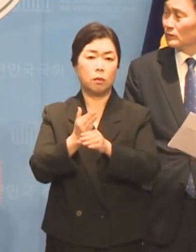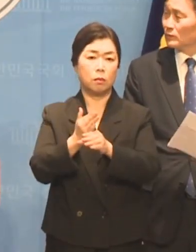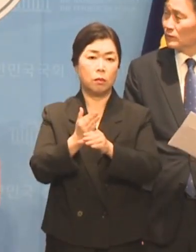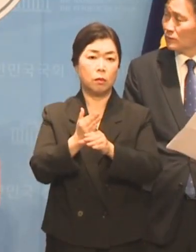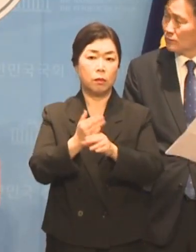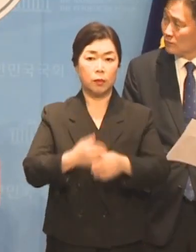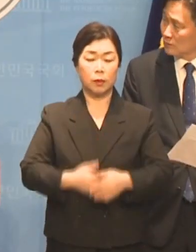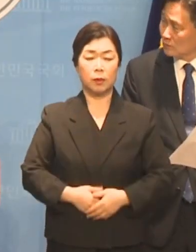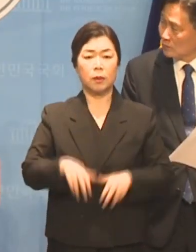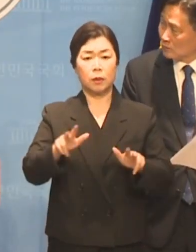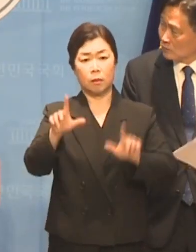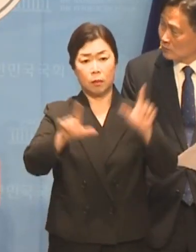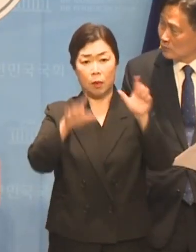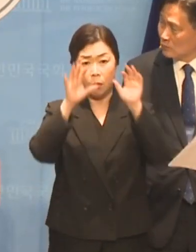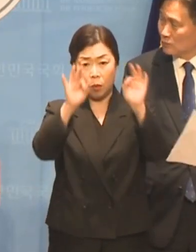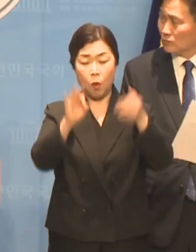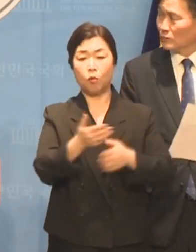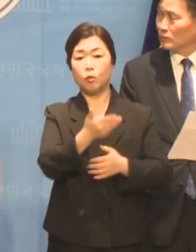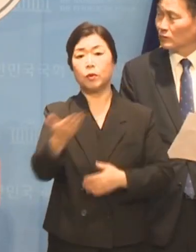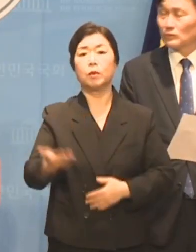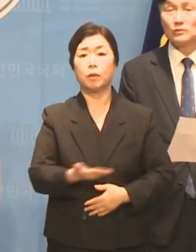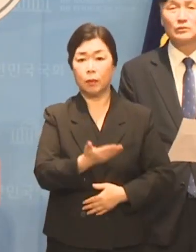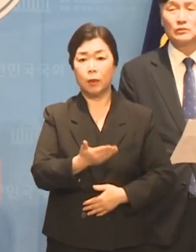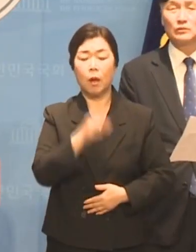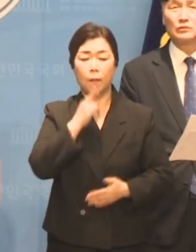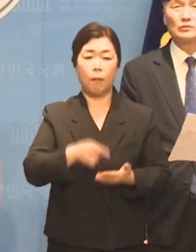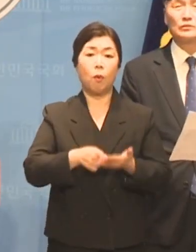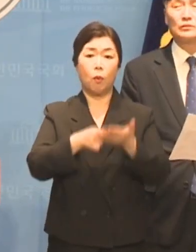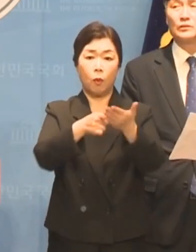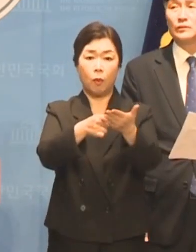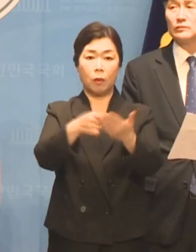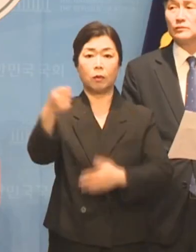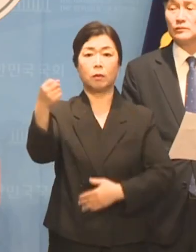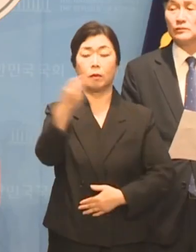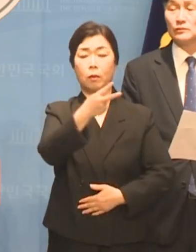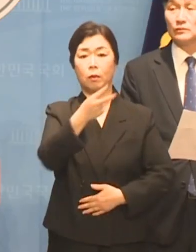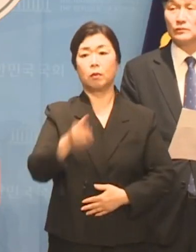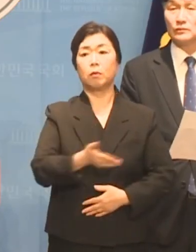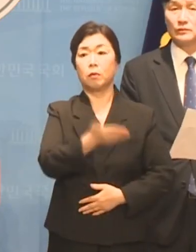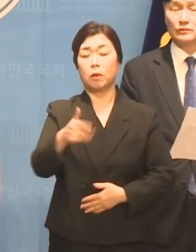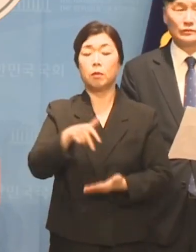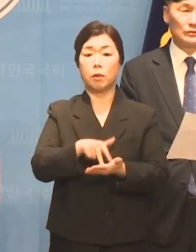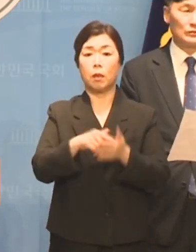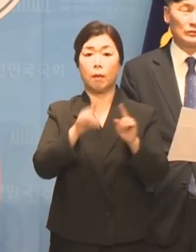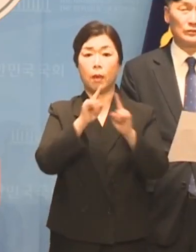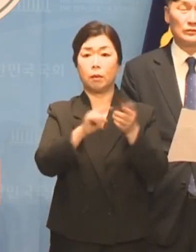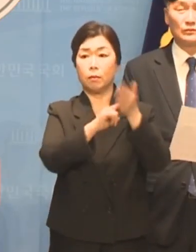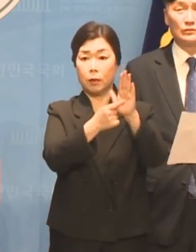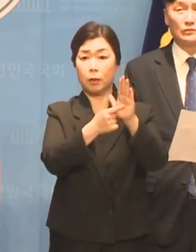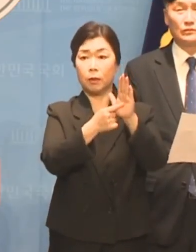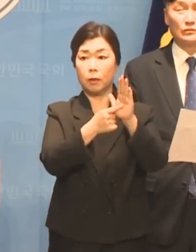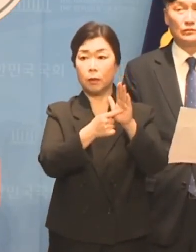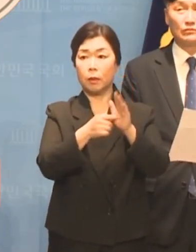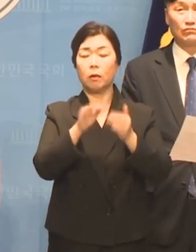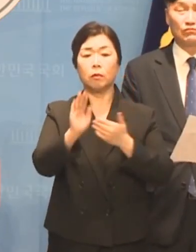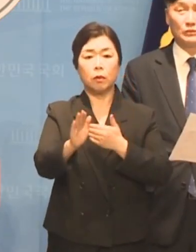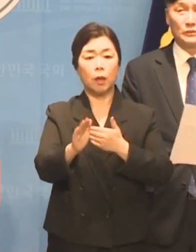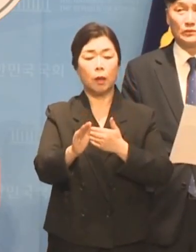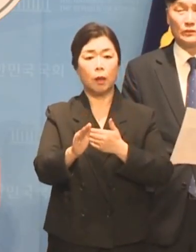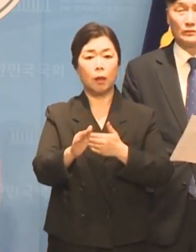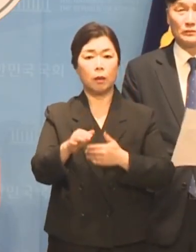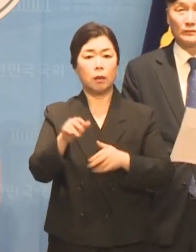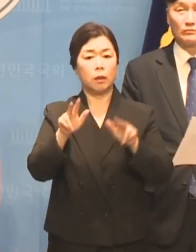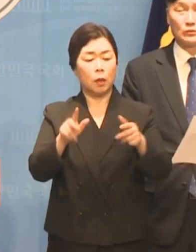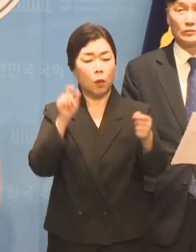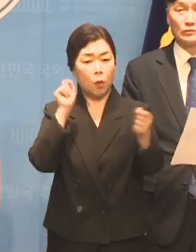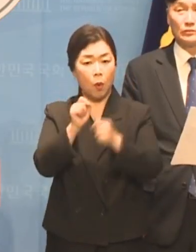있는 감사원에 대해서 국민들께 보고드리고, 저희들 입장을 밝힌 다음에 추후에 이제 곧 대통령